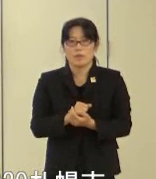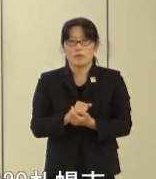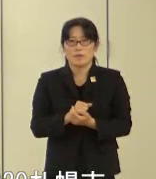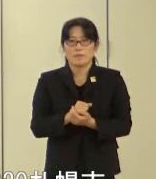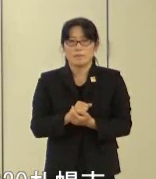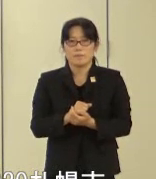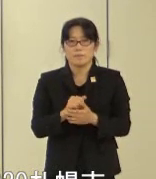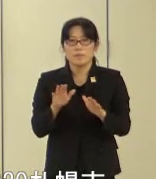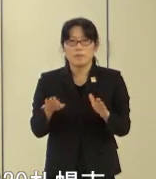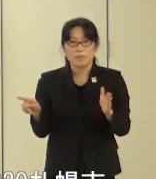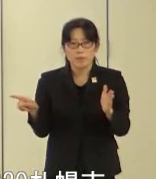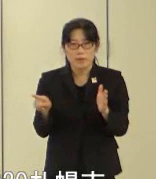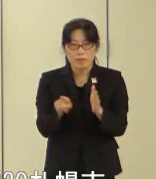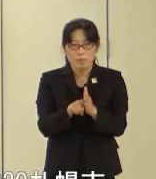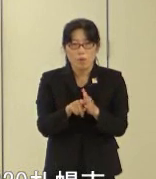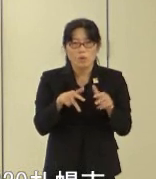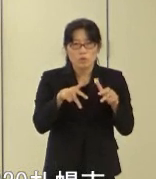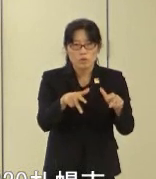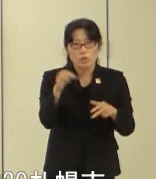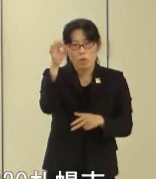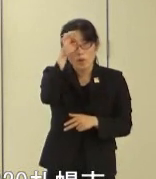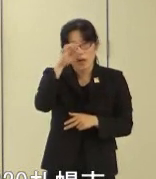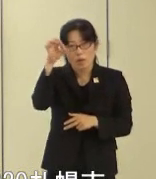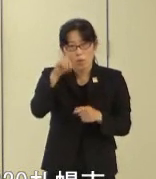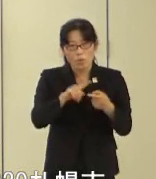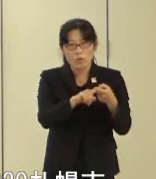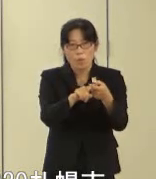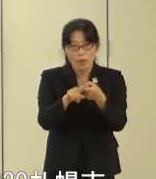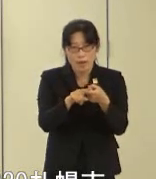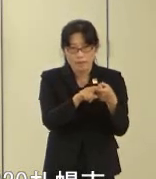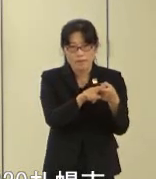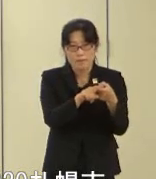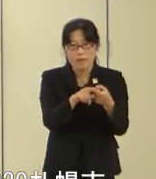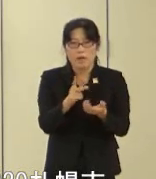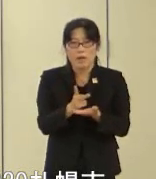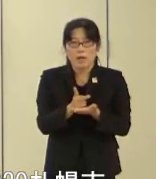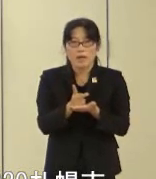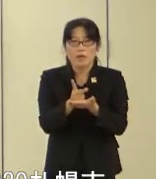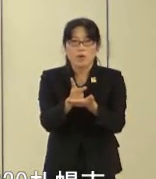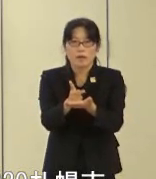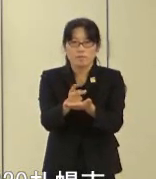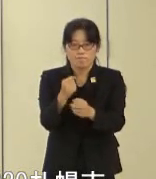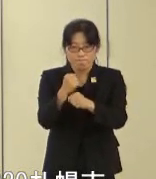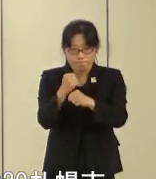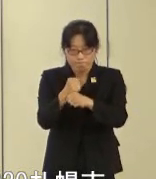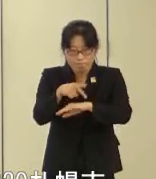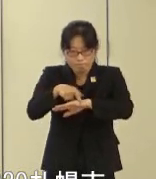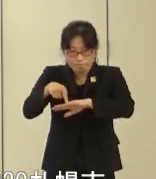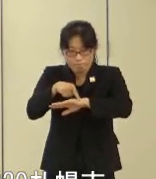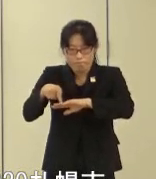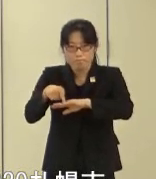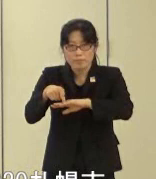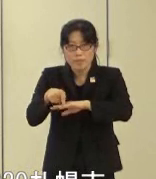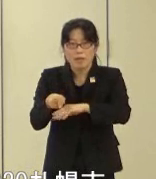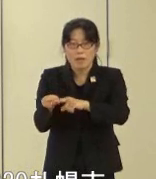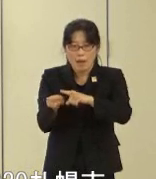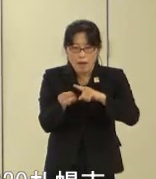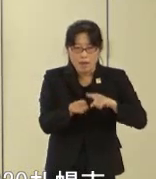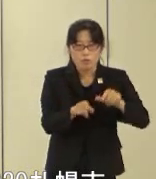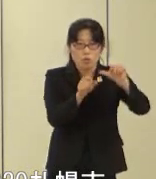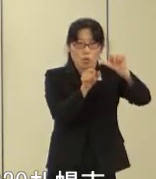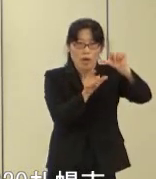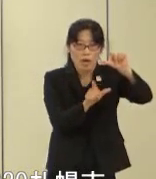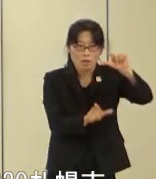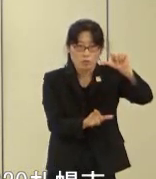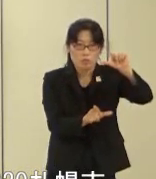もすすきの観光協会がガイドラインを策定いたしまして、早くから、5月からです